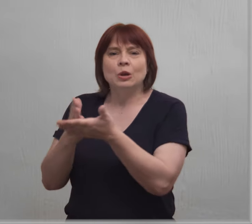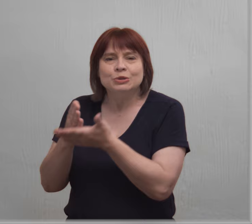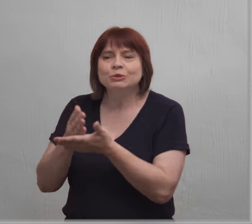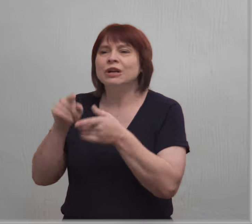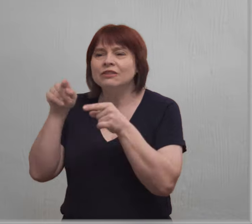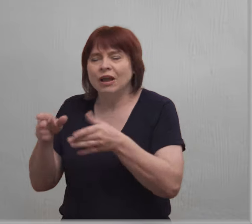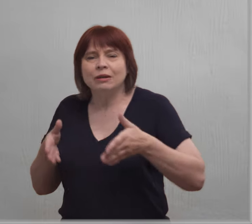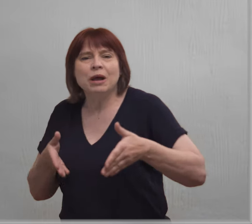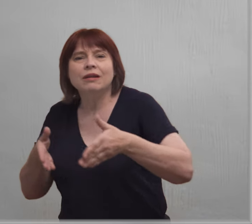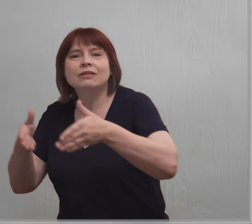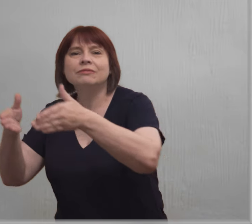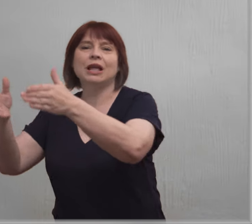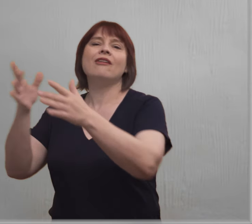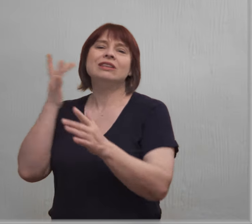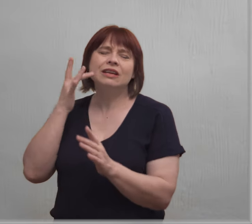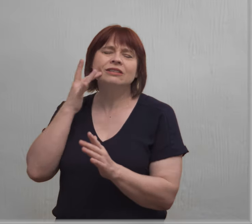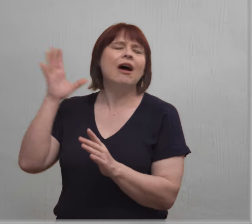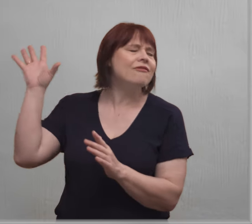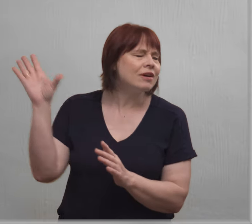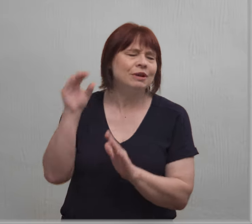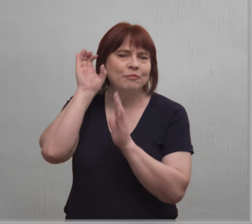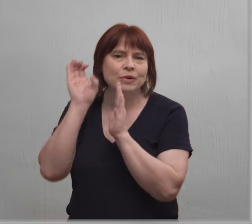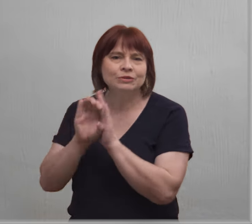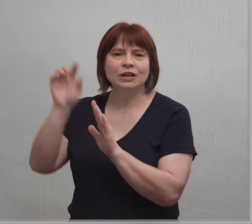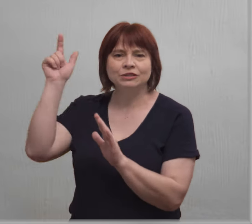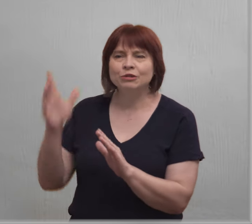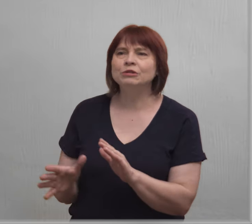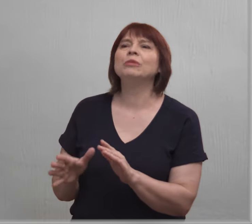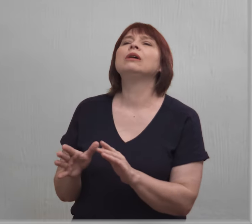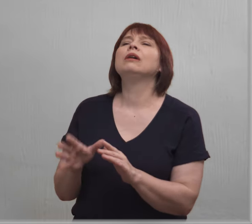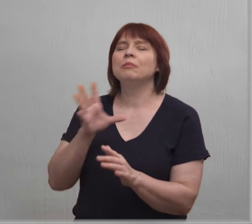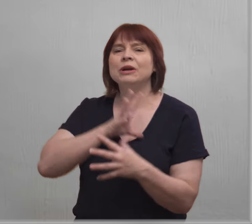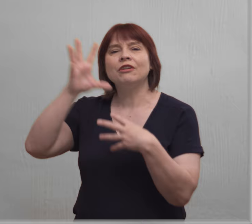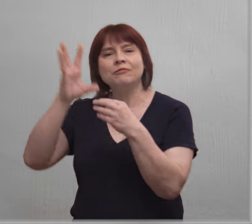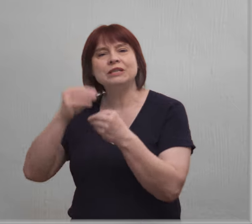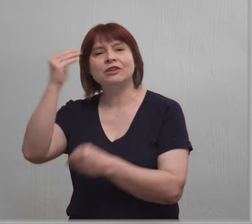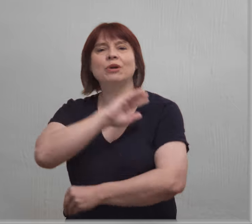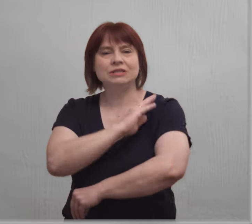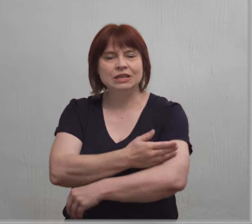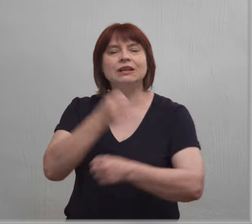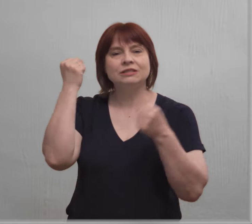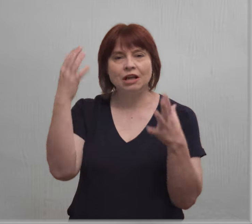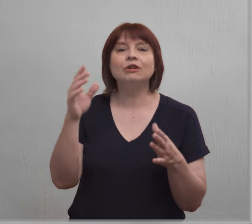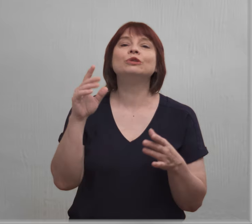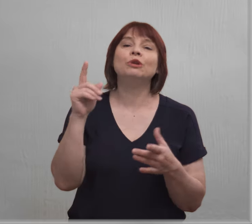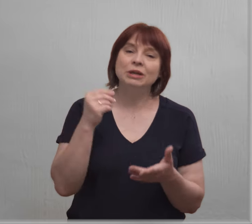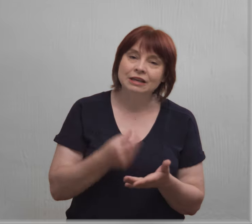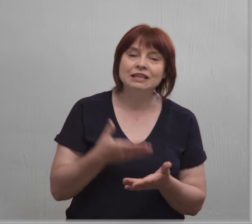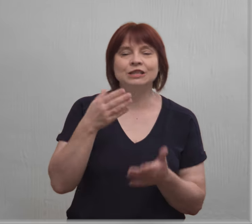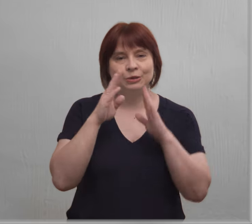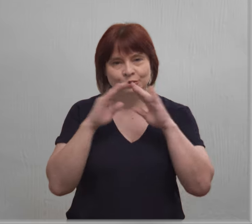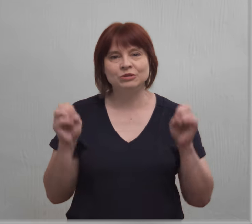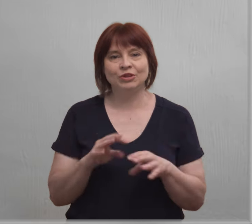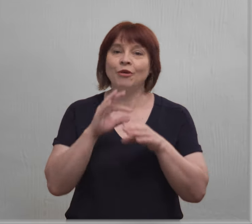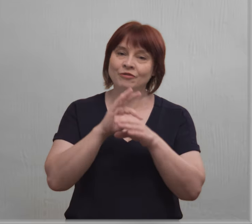Всегда и во всем, в послушании Господу, течь в Его силе, Его славе, чтобы драгоценный Дух Святой вел нас во всем этом.